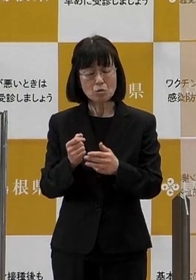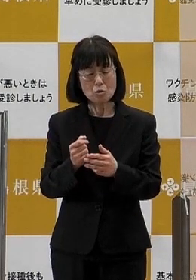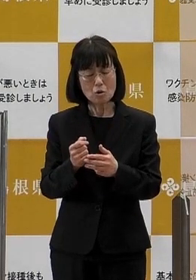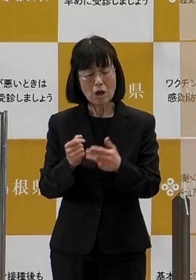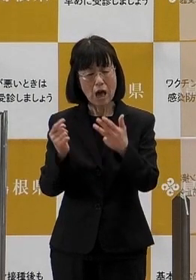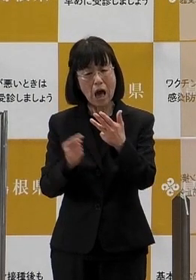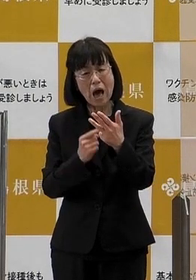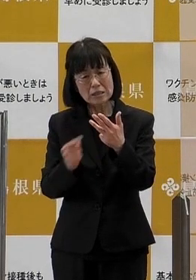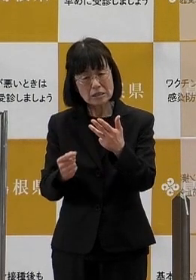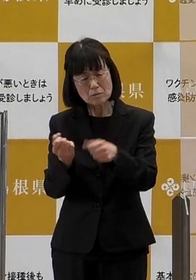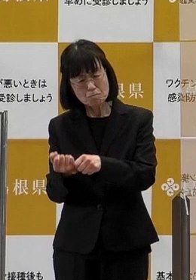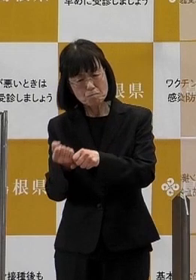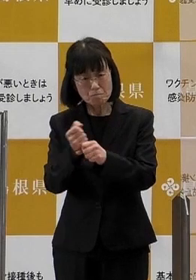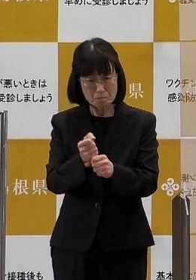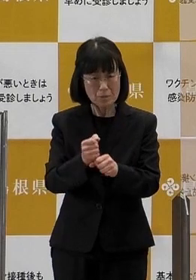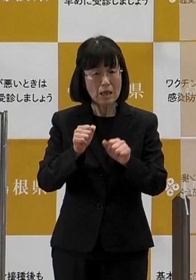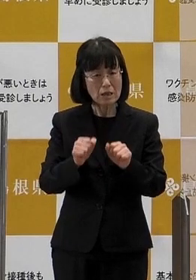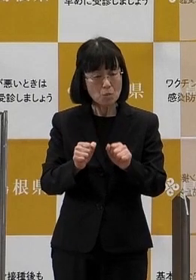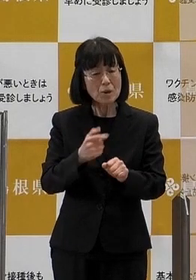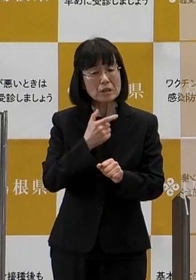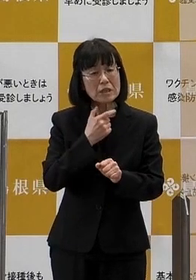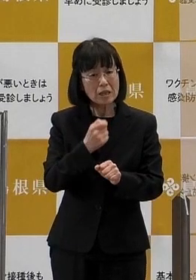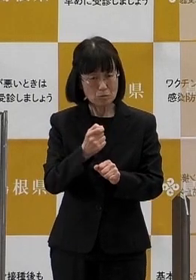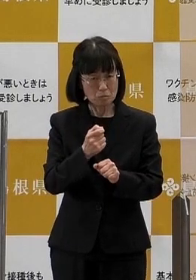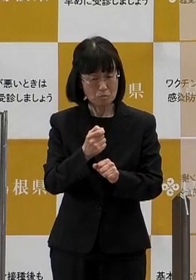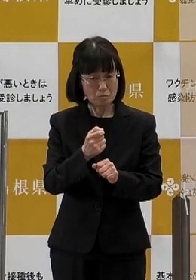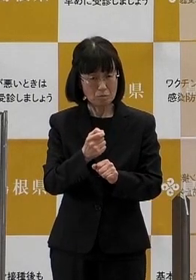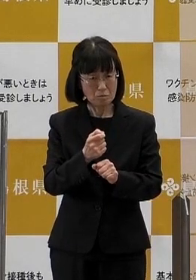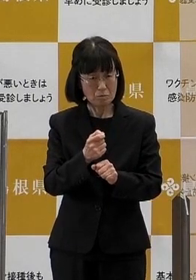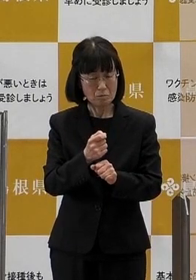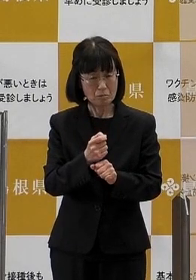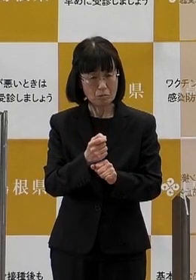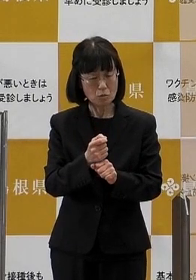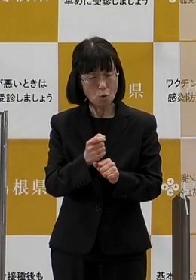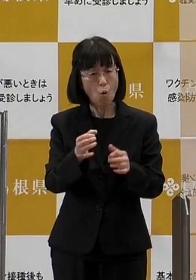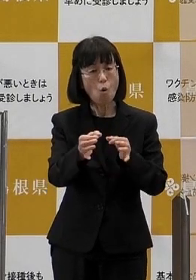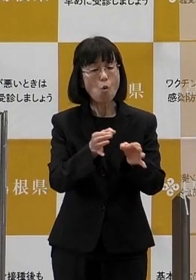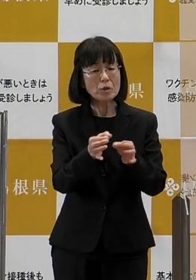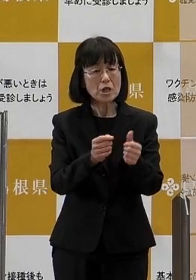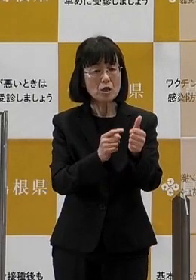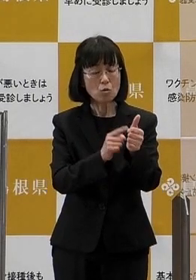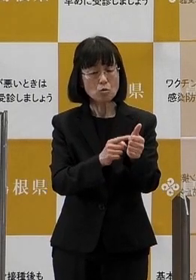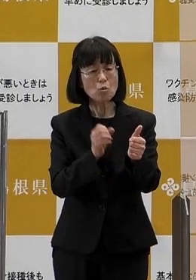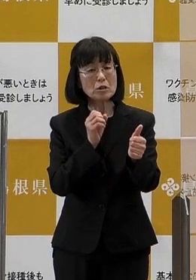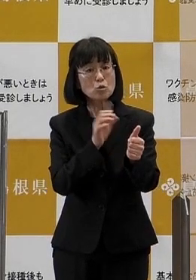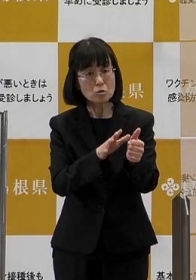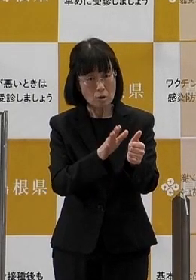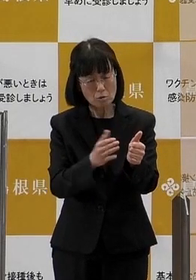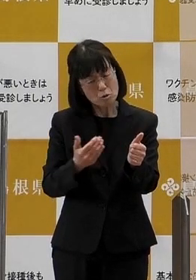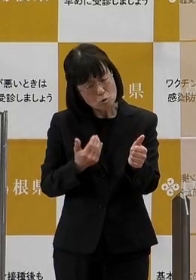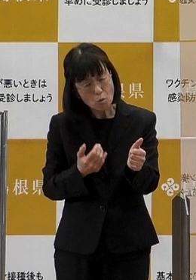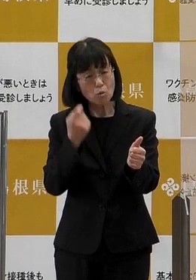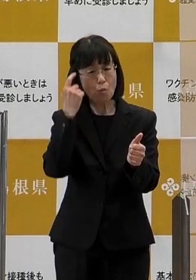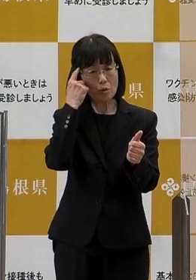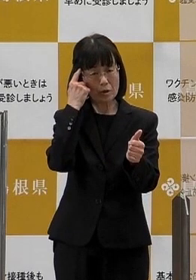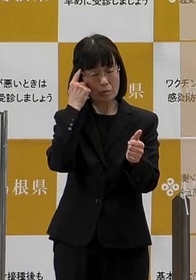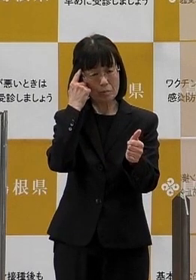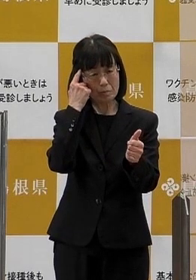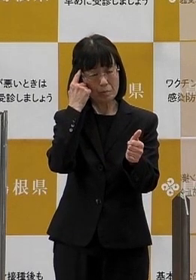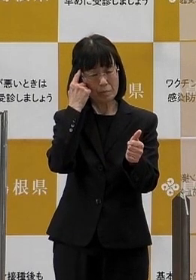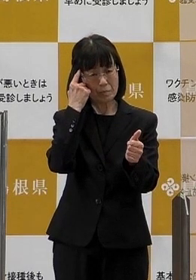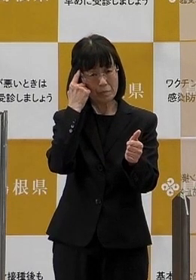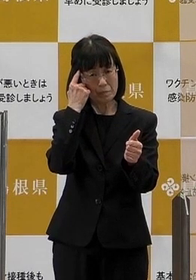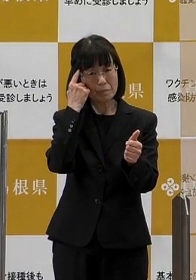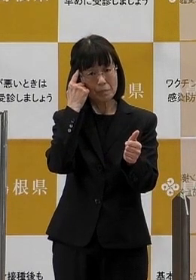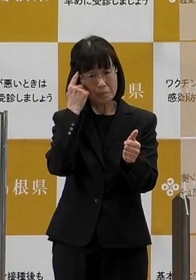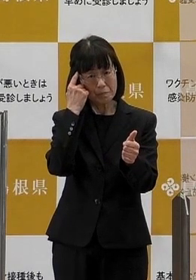ように今頑張りますんでというふうに言ってますよ。そうしなきゃいけないと思ってる。